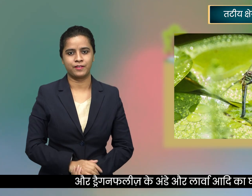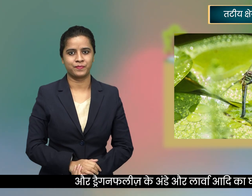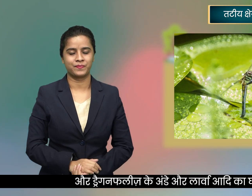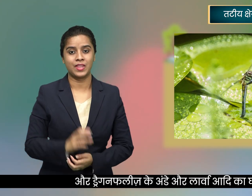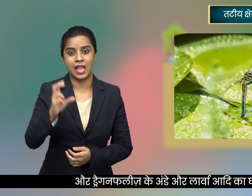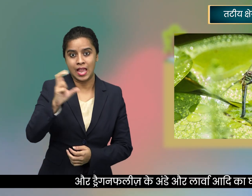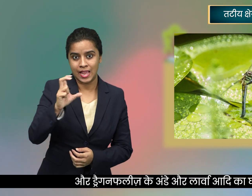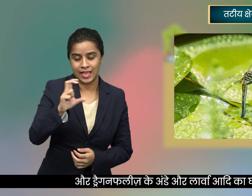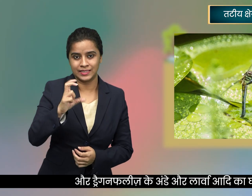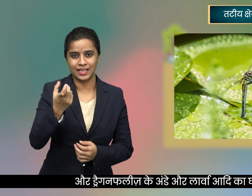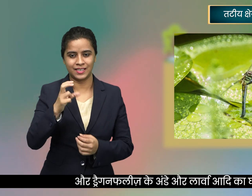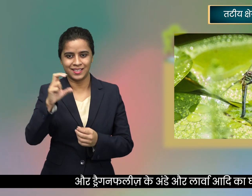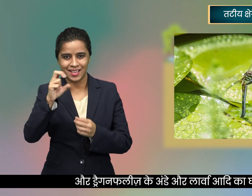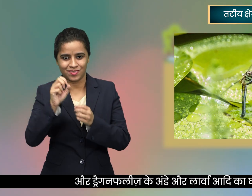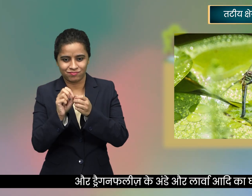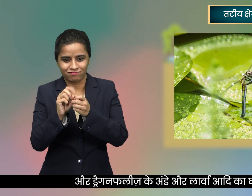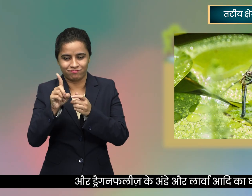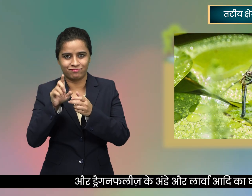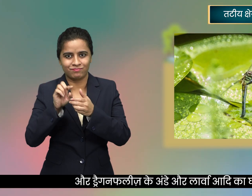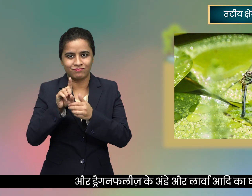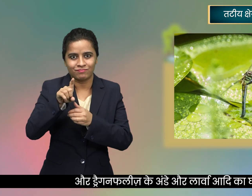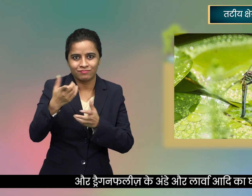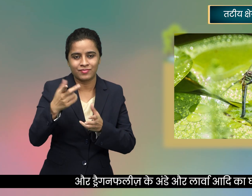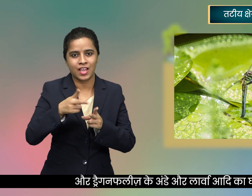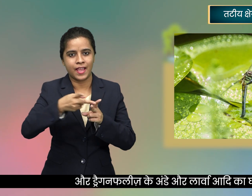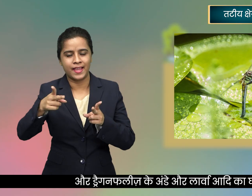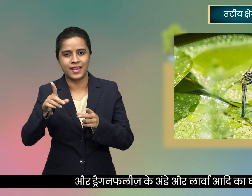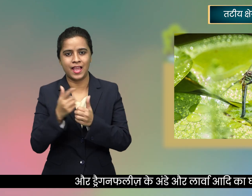ड्रैगन फ्लीज के अंडे और लार्वा आदि का घर है।